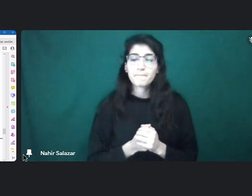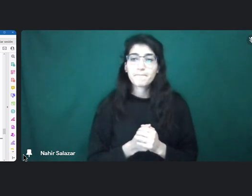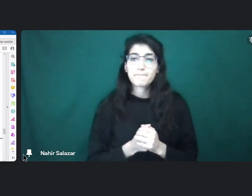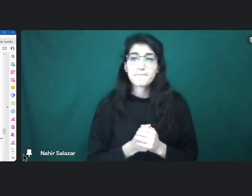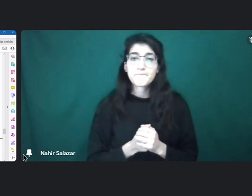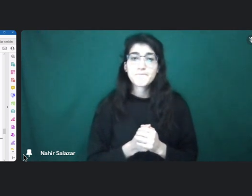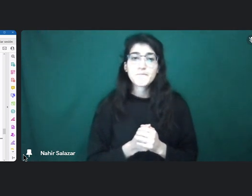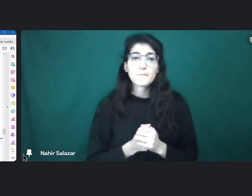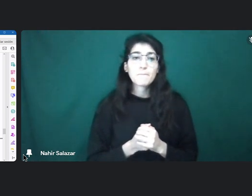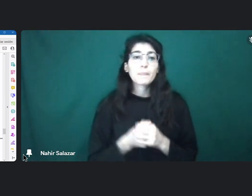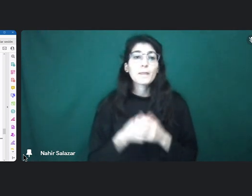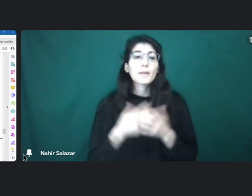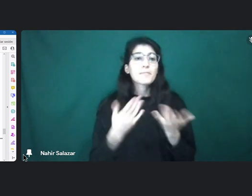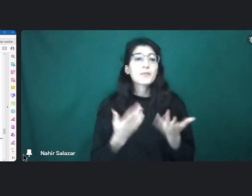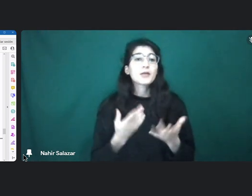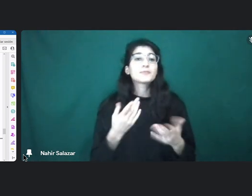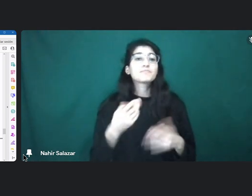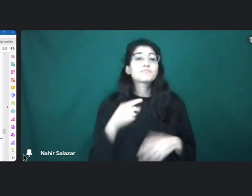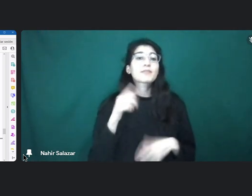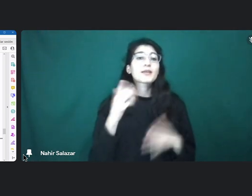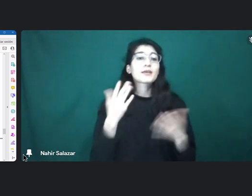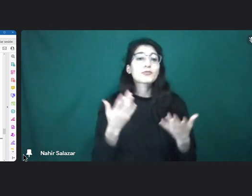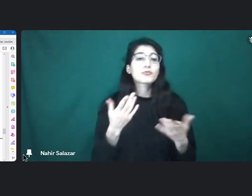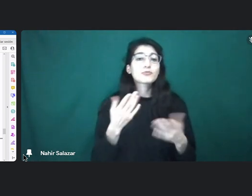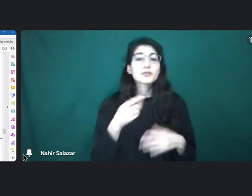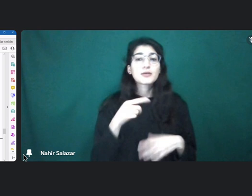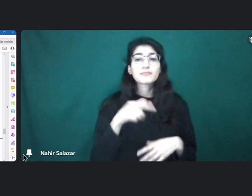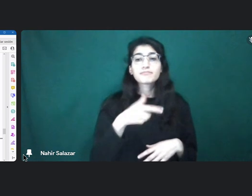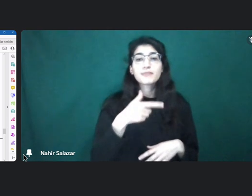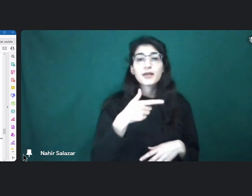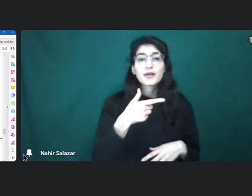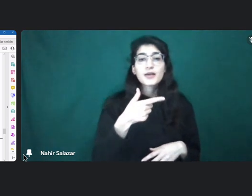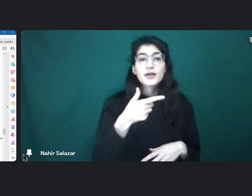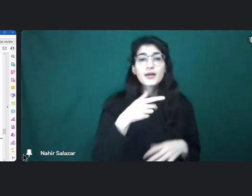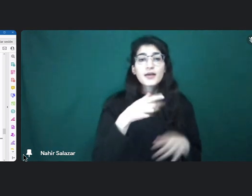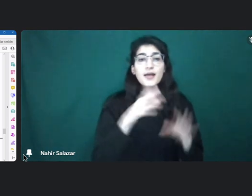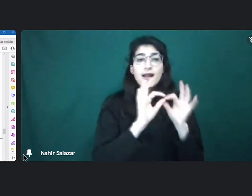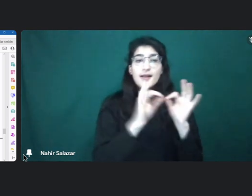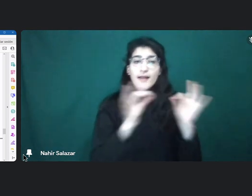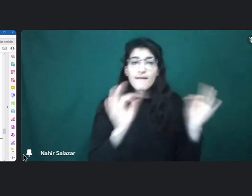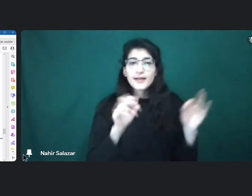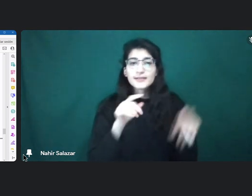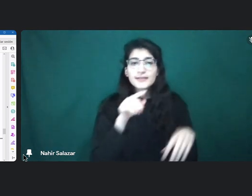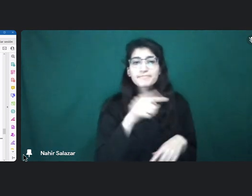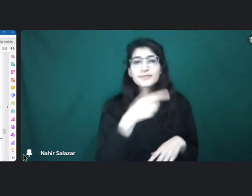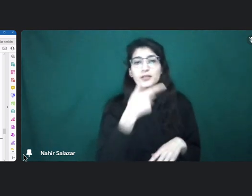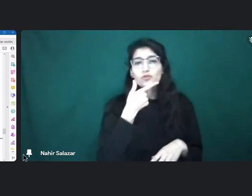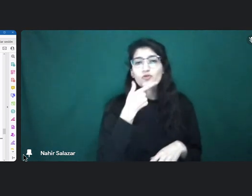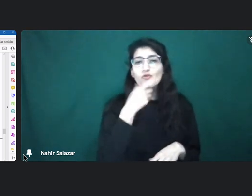entonces, en la primera, ¿cuáles son los sustantivos y los adjetivos en esta frase?